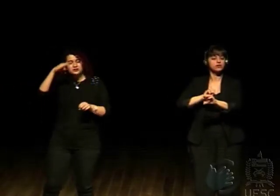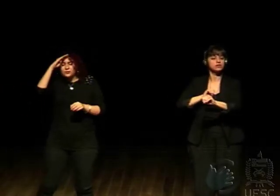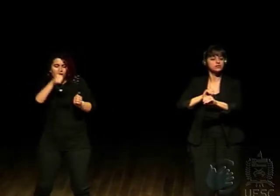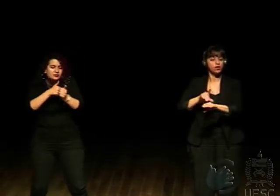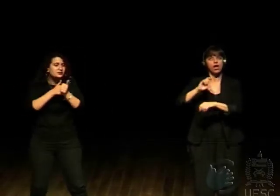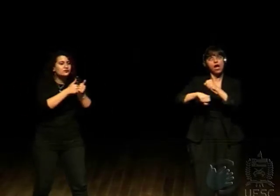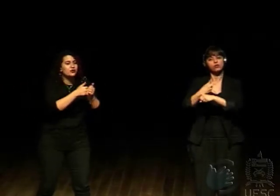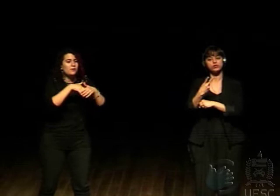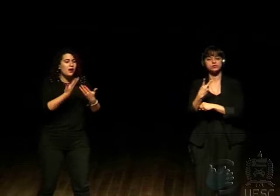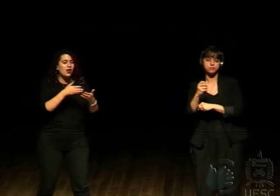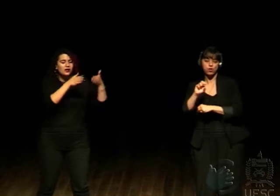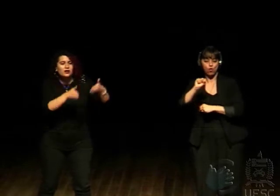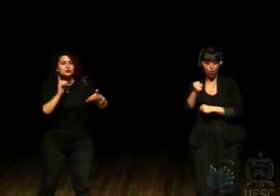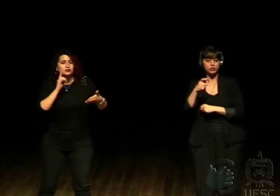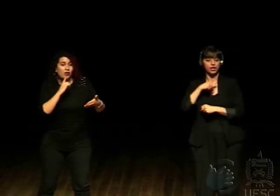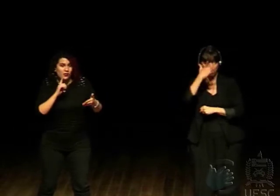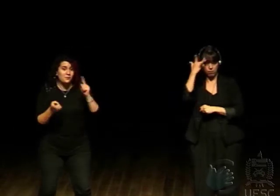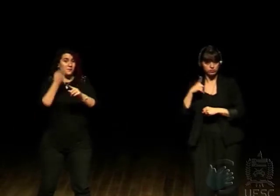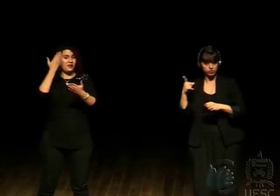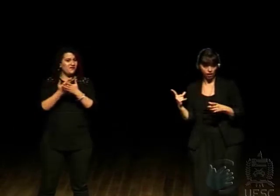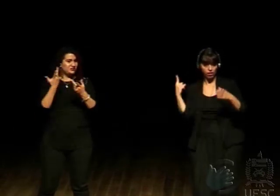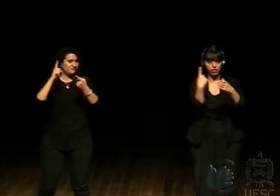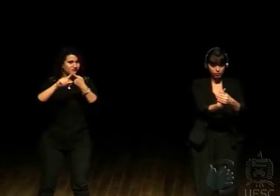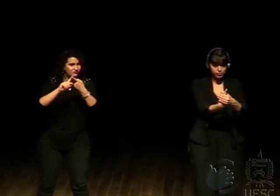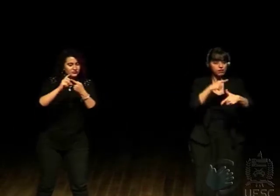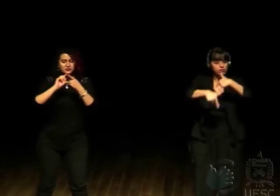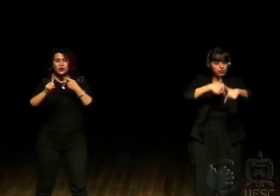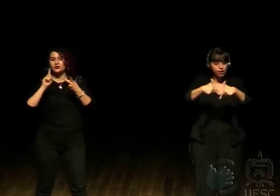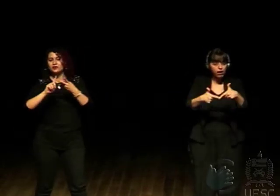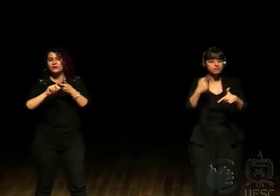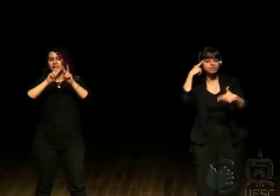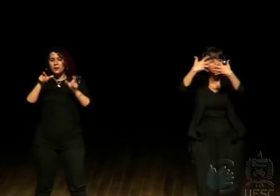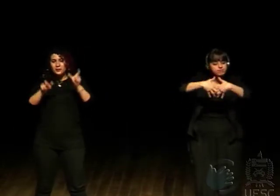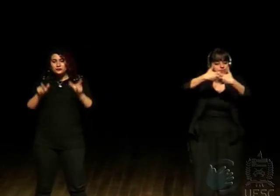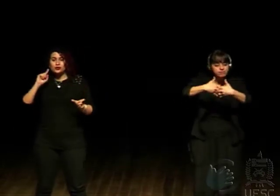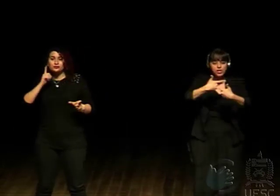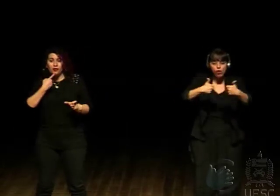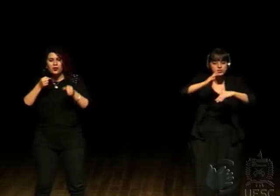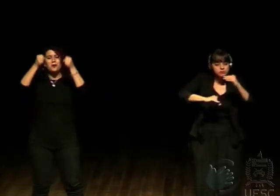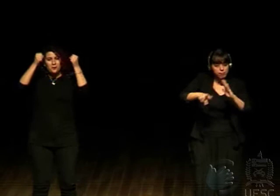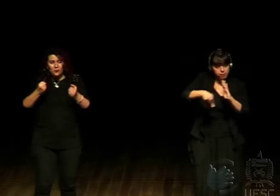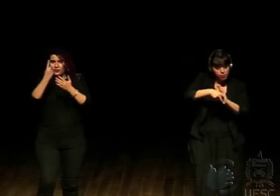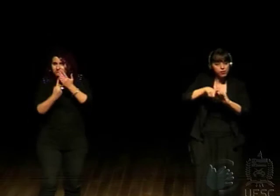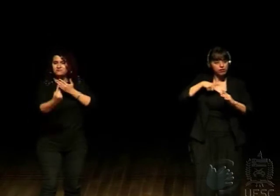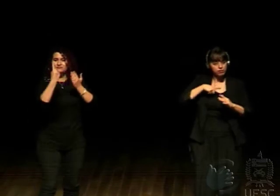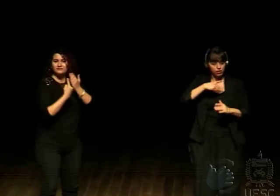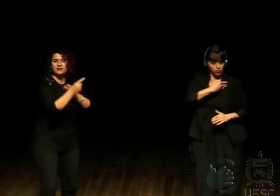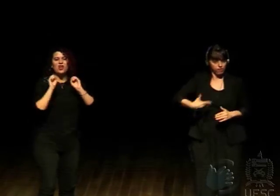2008, se incorporó por primera vez una persona sorda para trabajar y apoyar distintas acciones que estaban emprendiendo en ese tiempo.